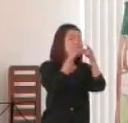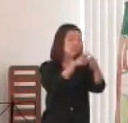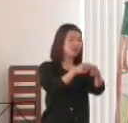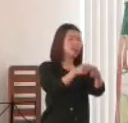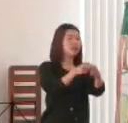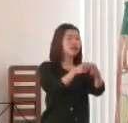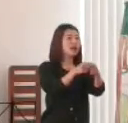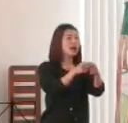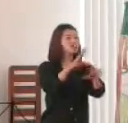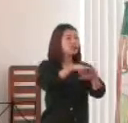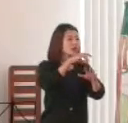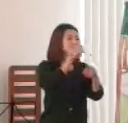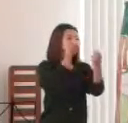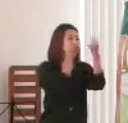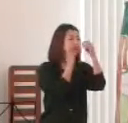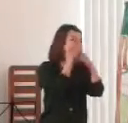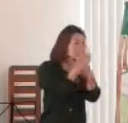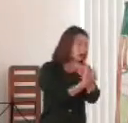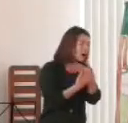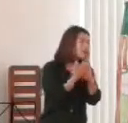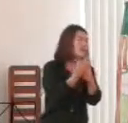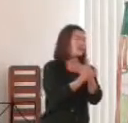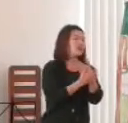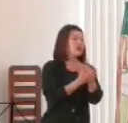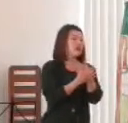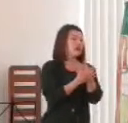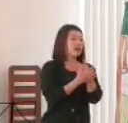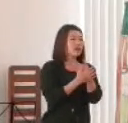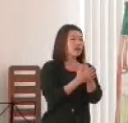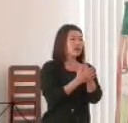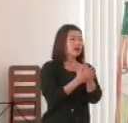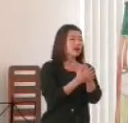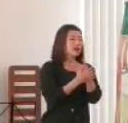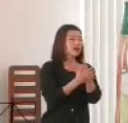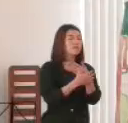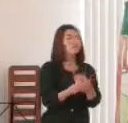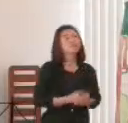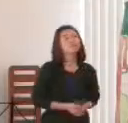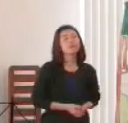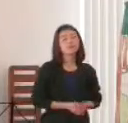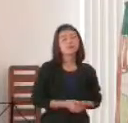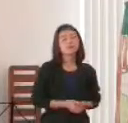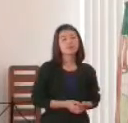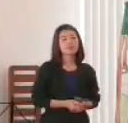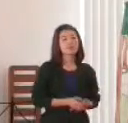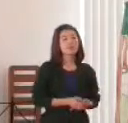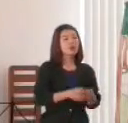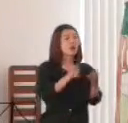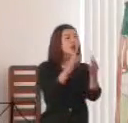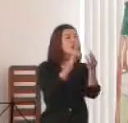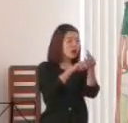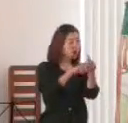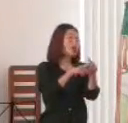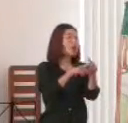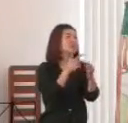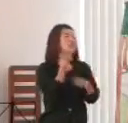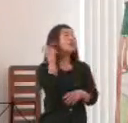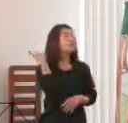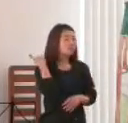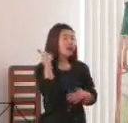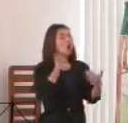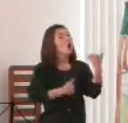最初は慰めの、クリスマスは慰めの訪れである、そして、先週は喜びの訪れ